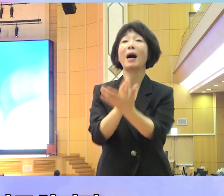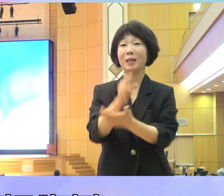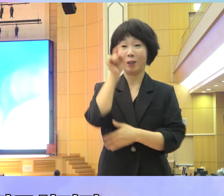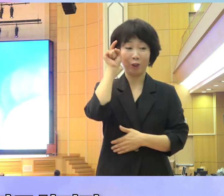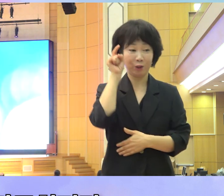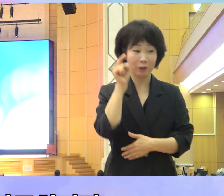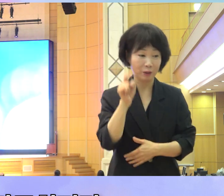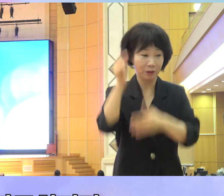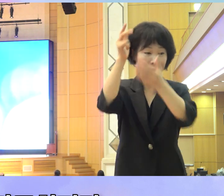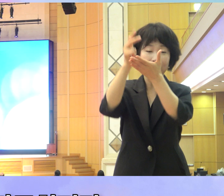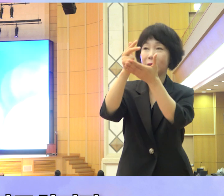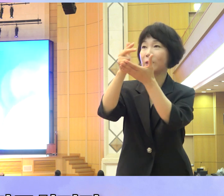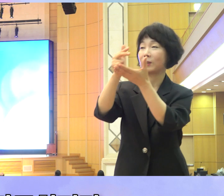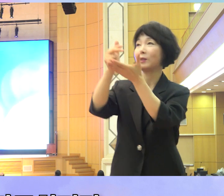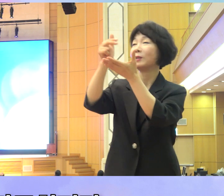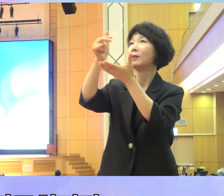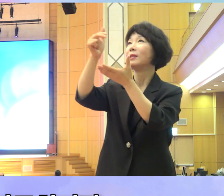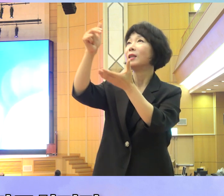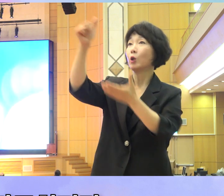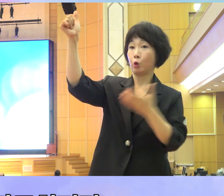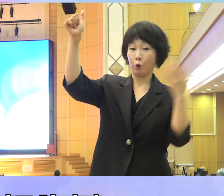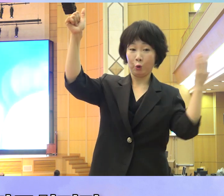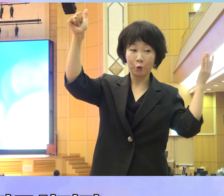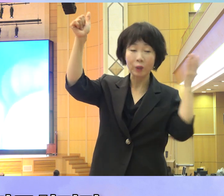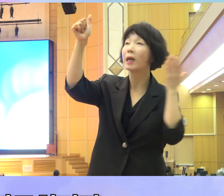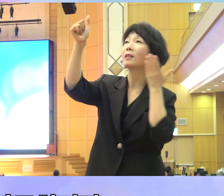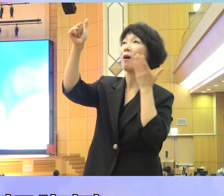주께서 참 소망이 되십니다.